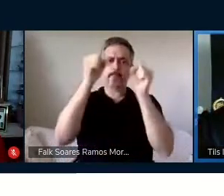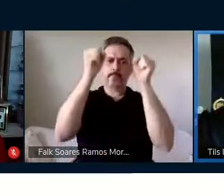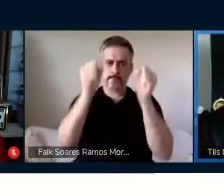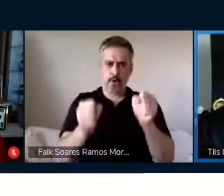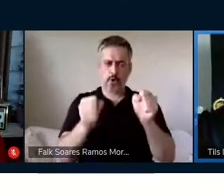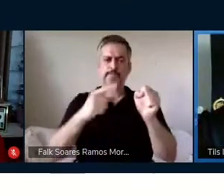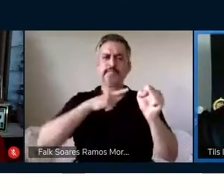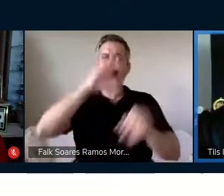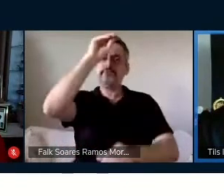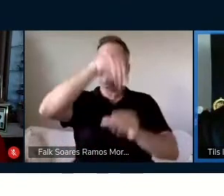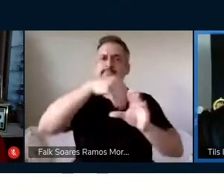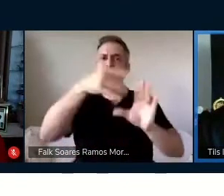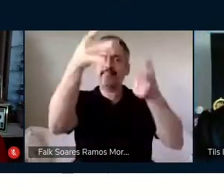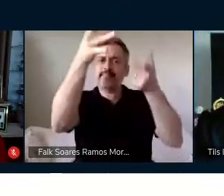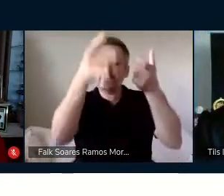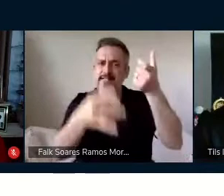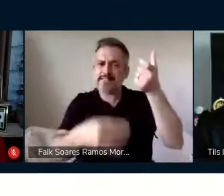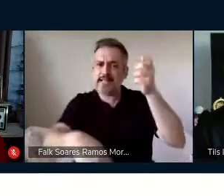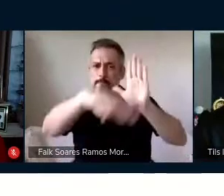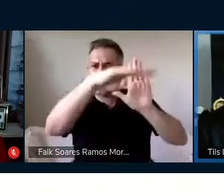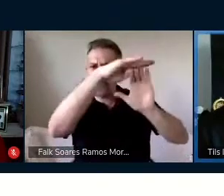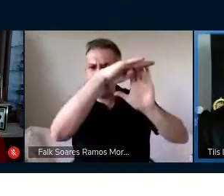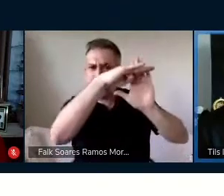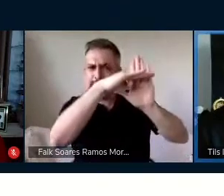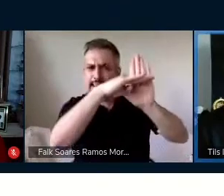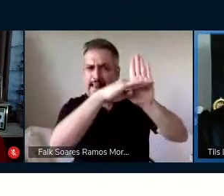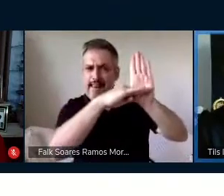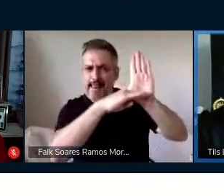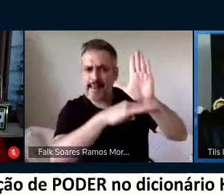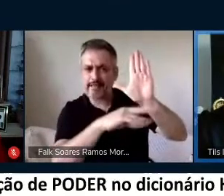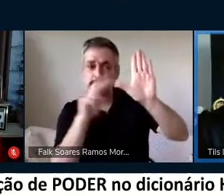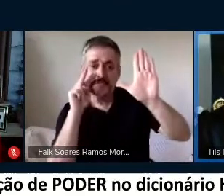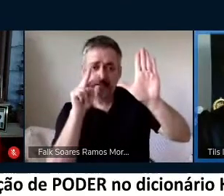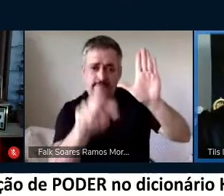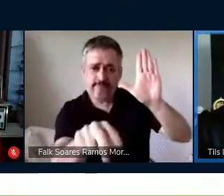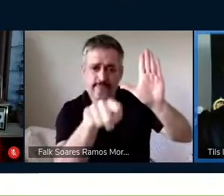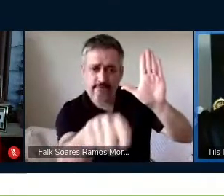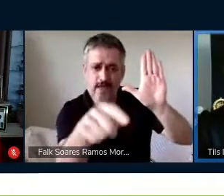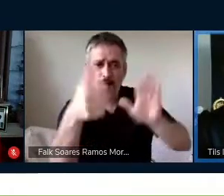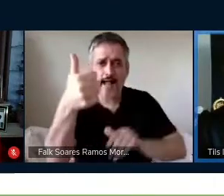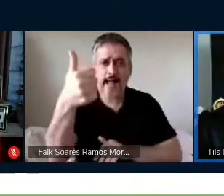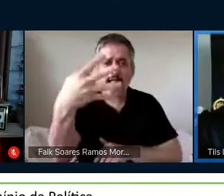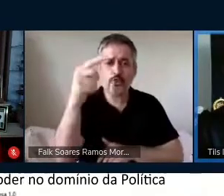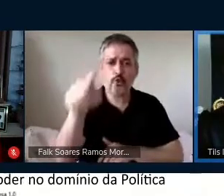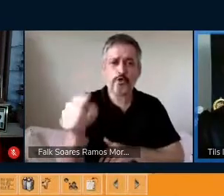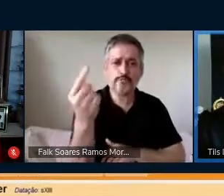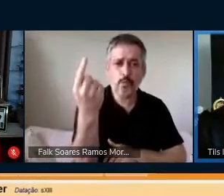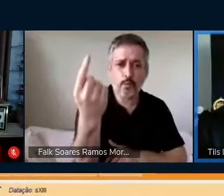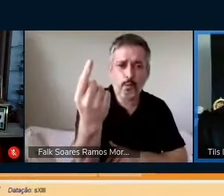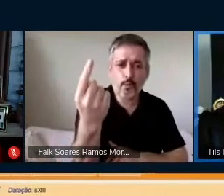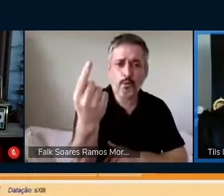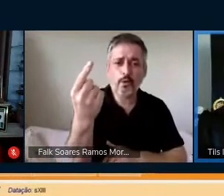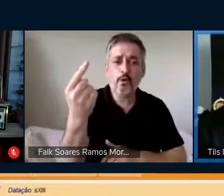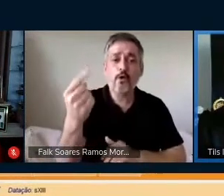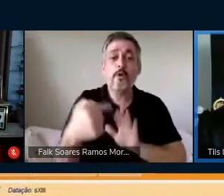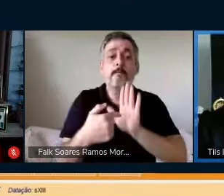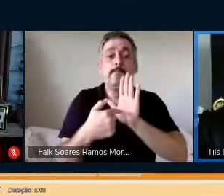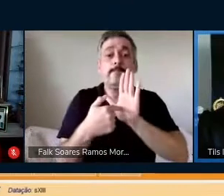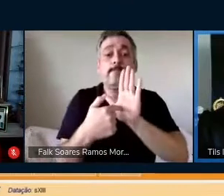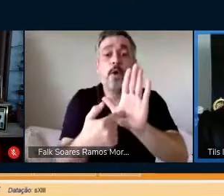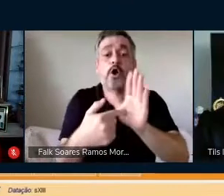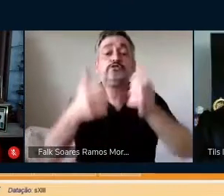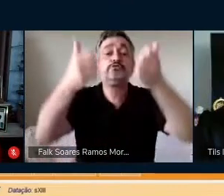de poder, e aí traz a definição no campo do domínio da